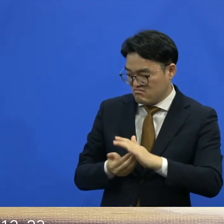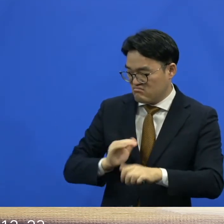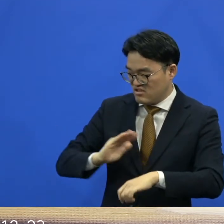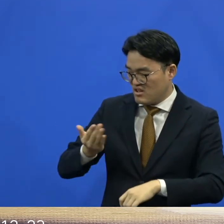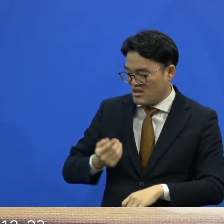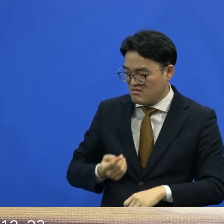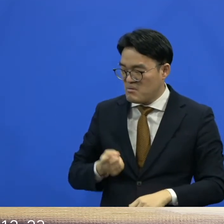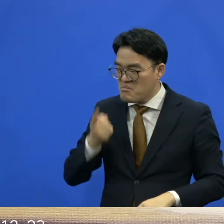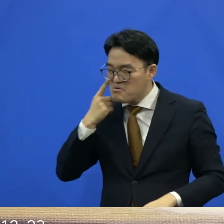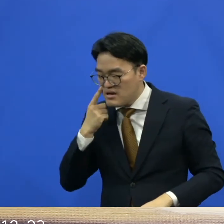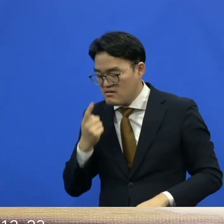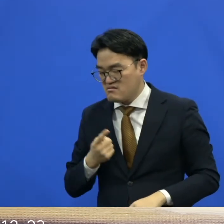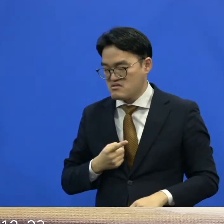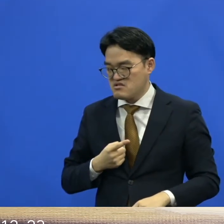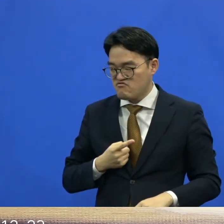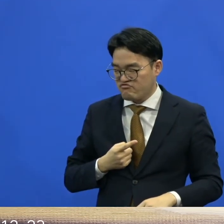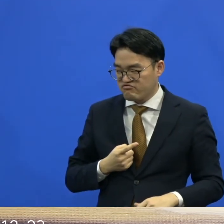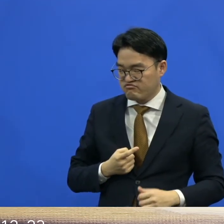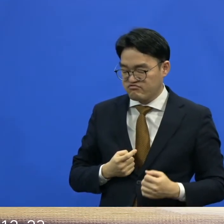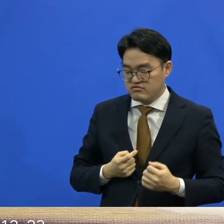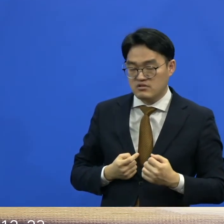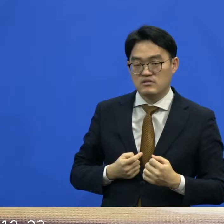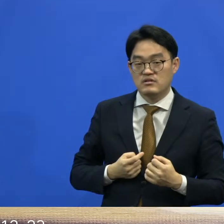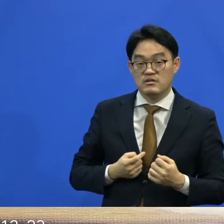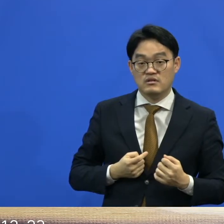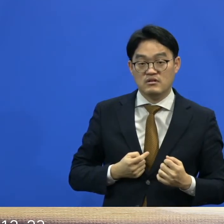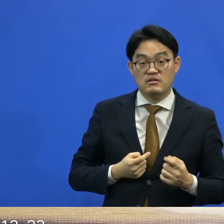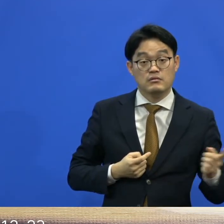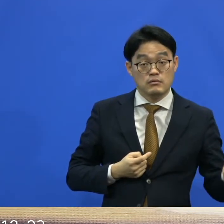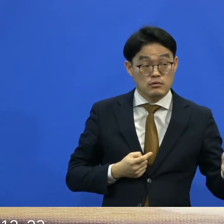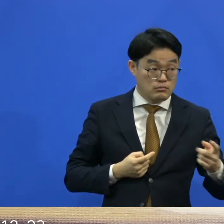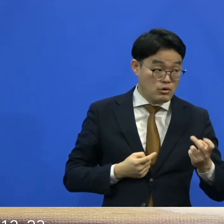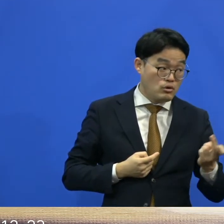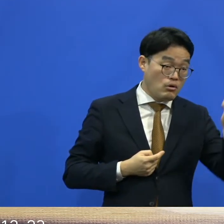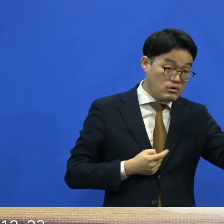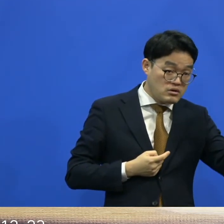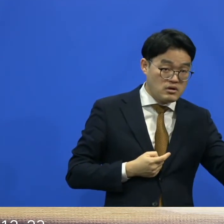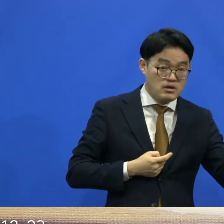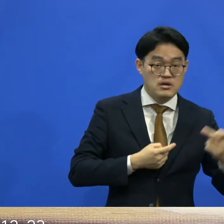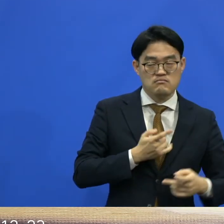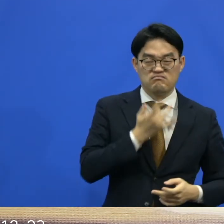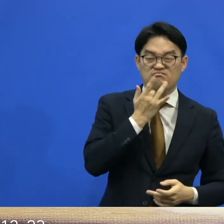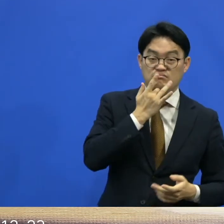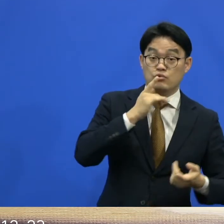흘러가는 것을 보면 형들의 예측이 맞아떨어지는 것 같아 보입니다.